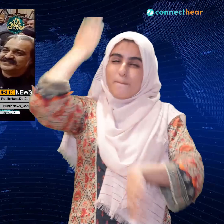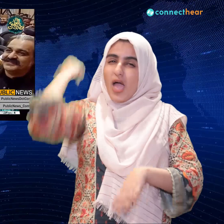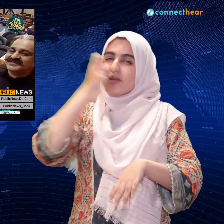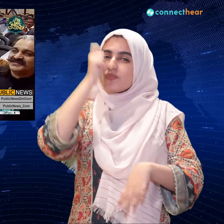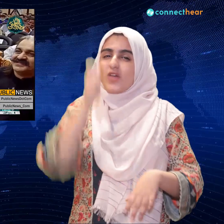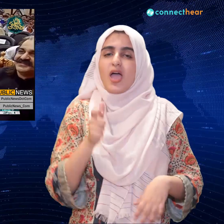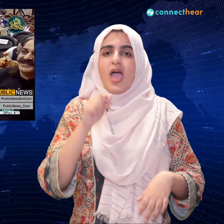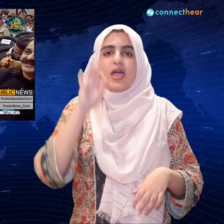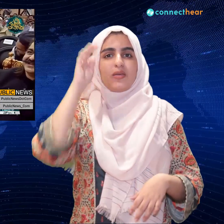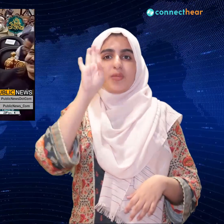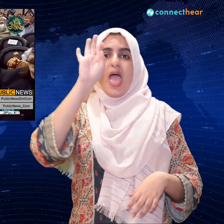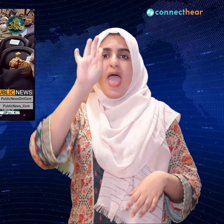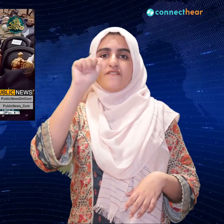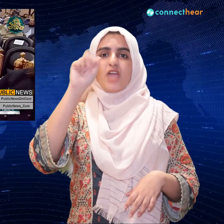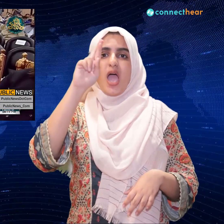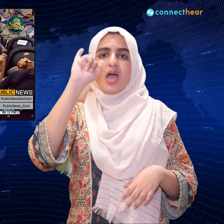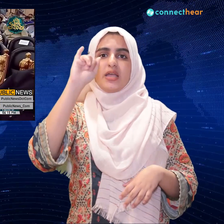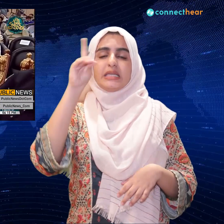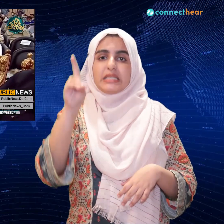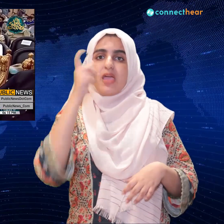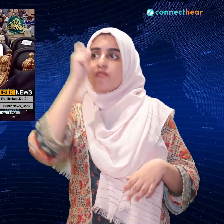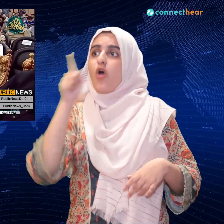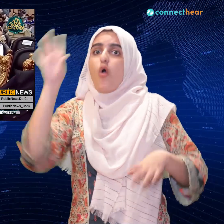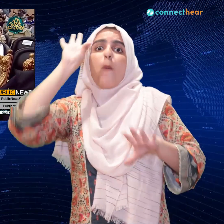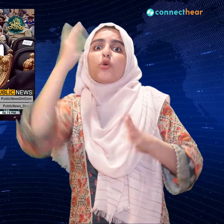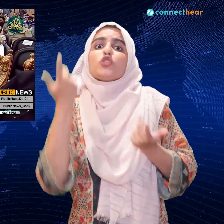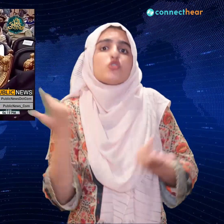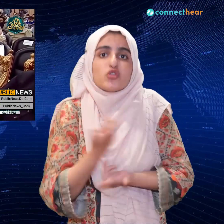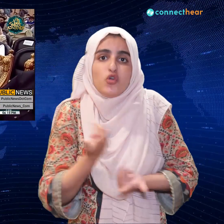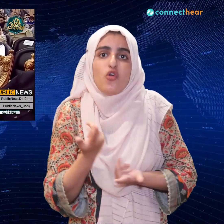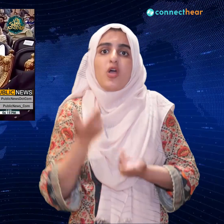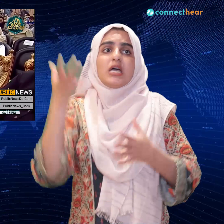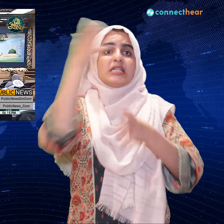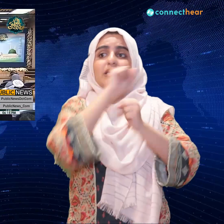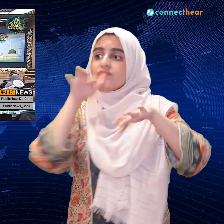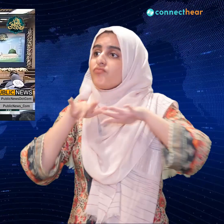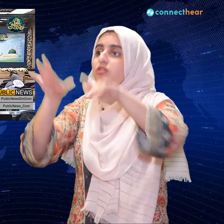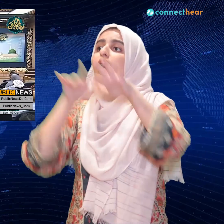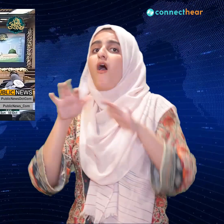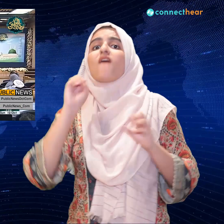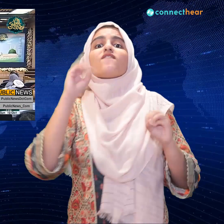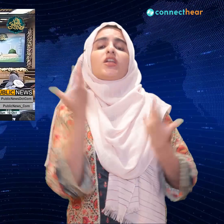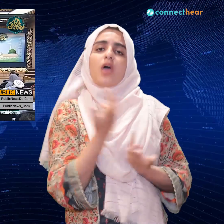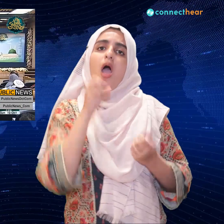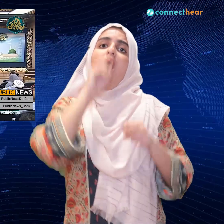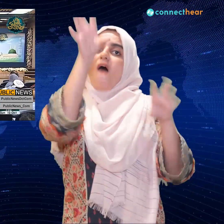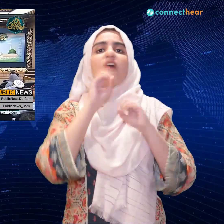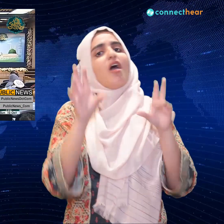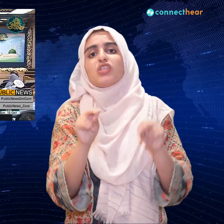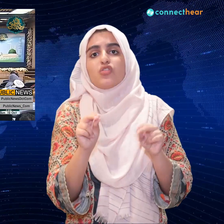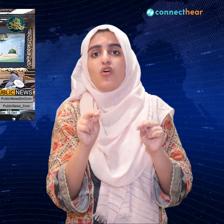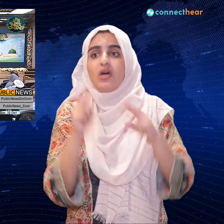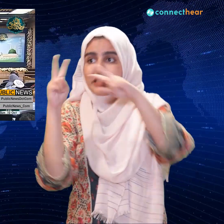بابا فرید کیوں گرو نانک بابا فرید کے مرید تھے, کیا وجہ تھی, ان کی کیا ٹیچنگز